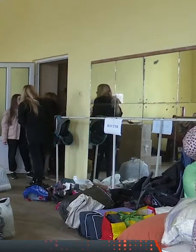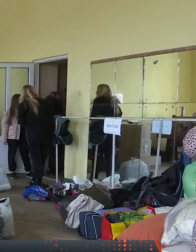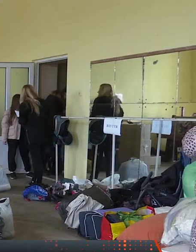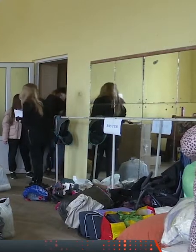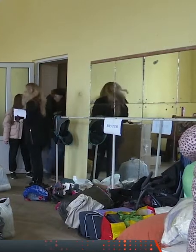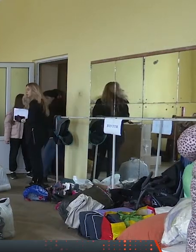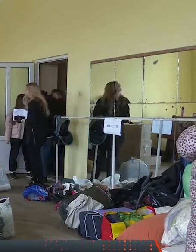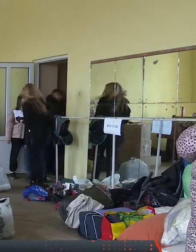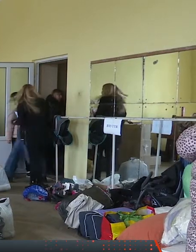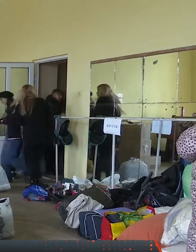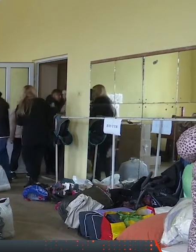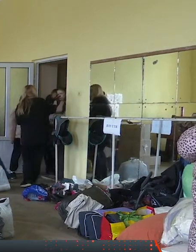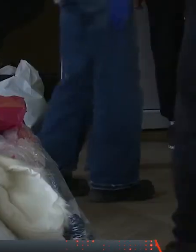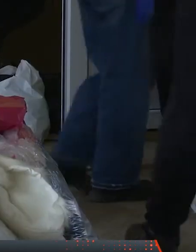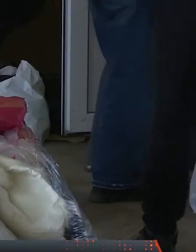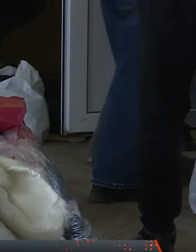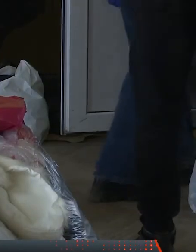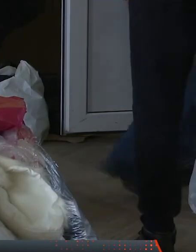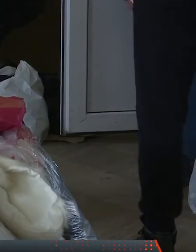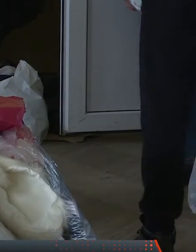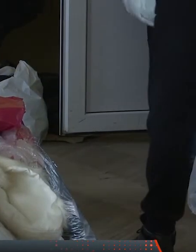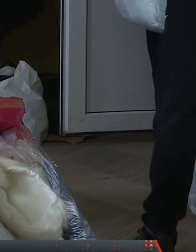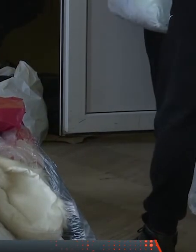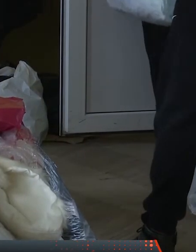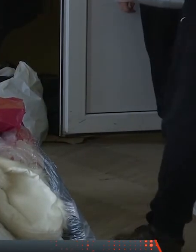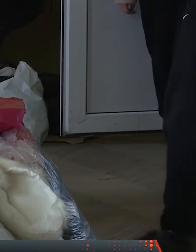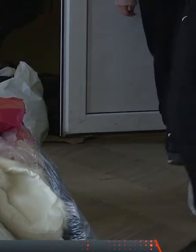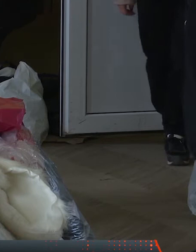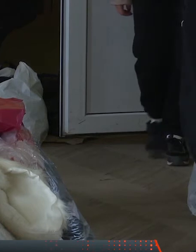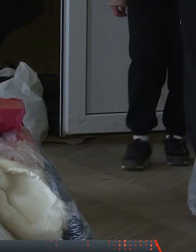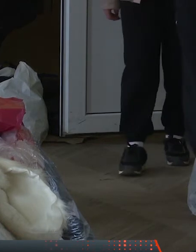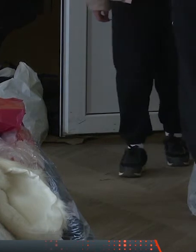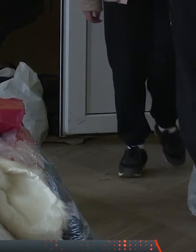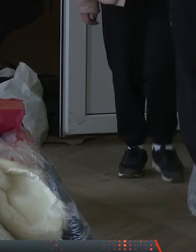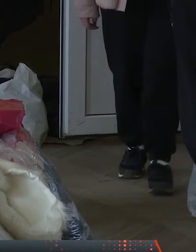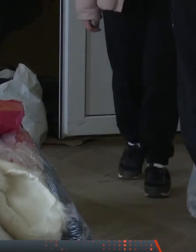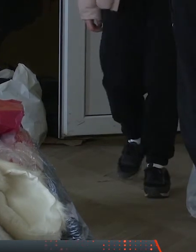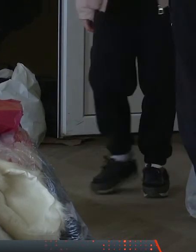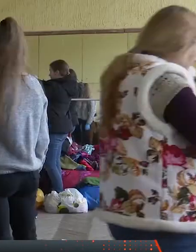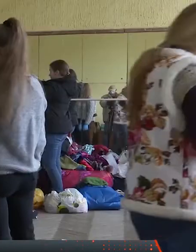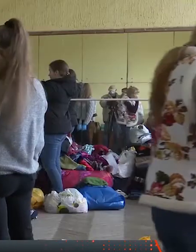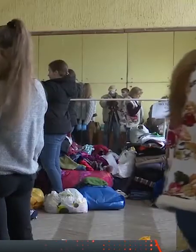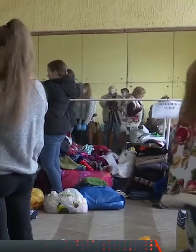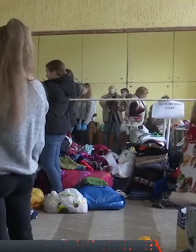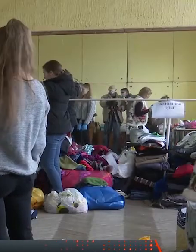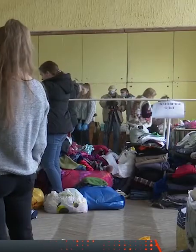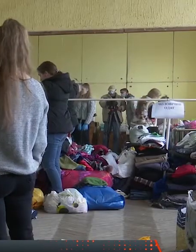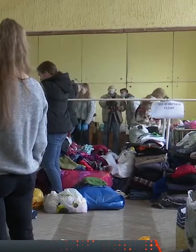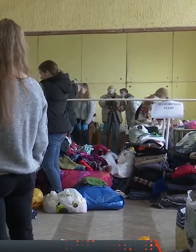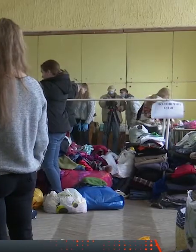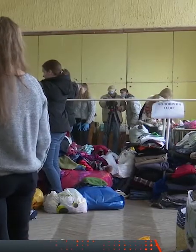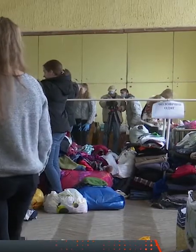що резонує краян і не потребує розголосу. Кілька хабів працює у краї, направляють щодня понад 15 вантажів у гарячі